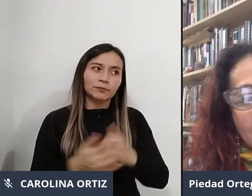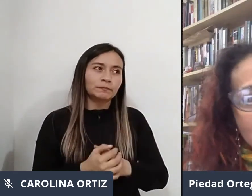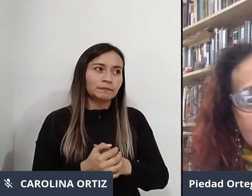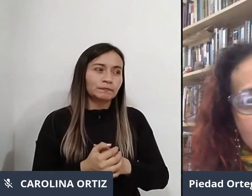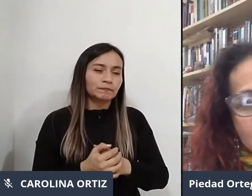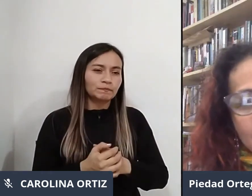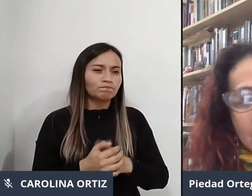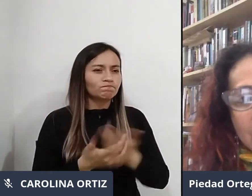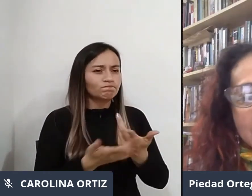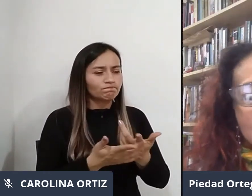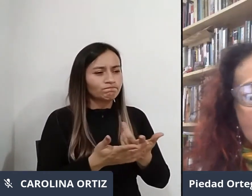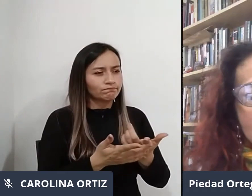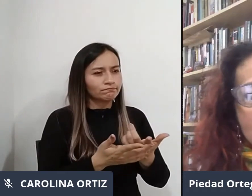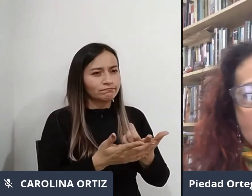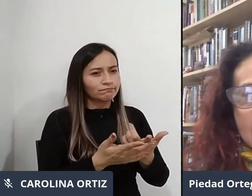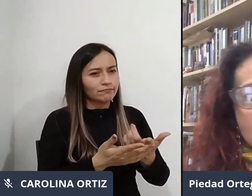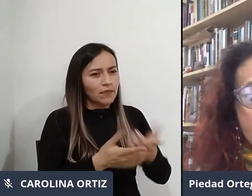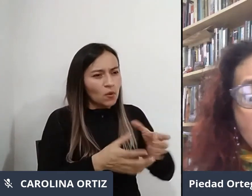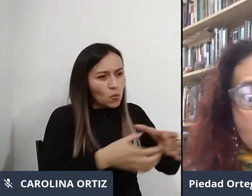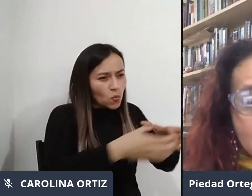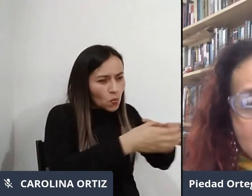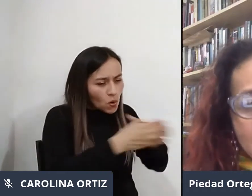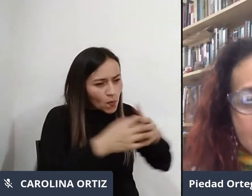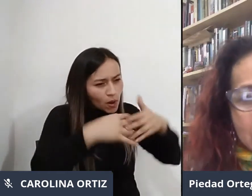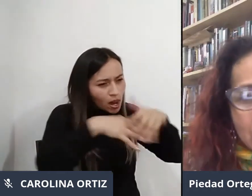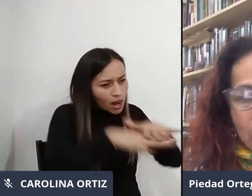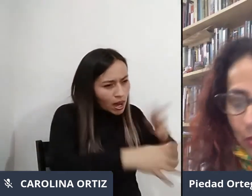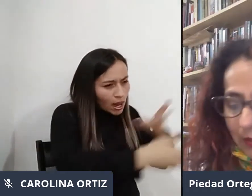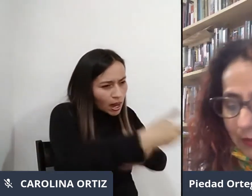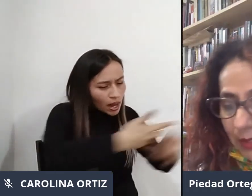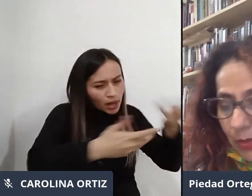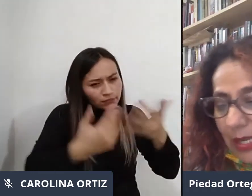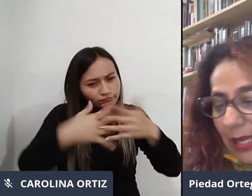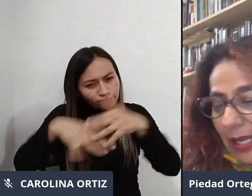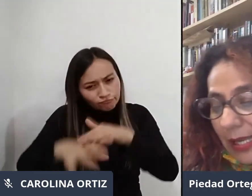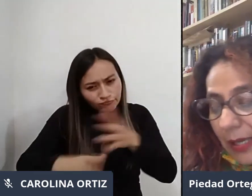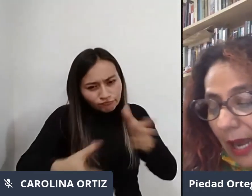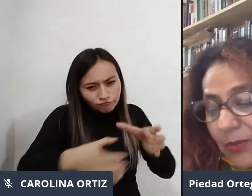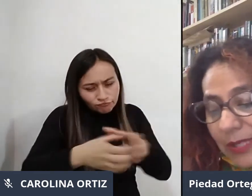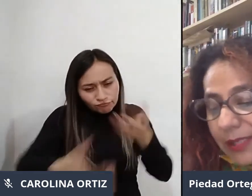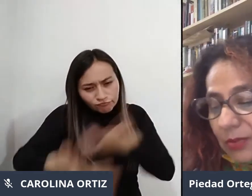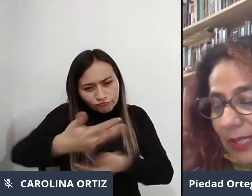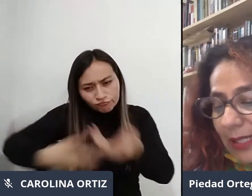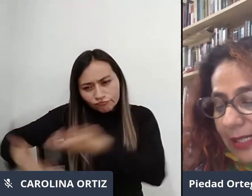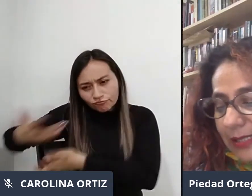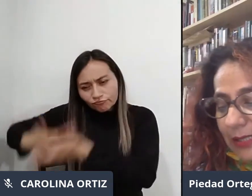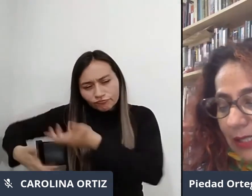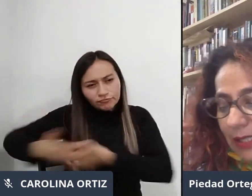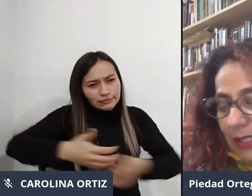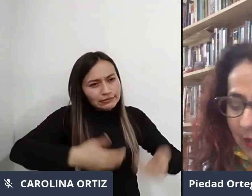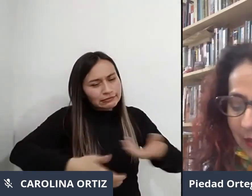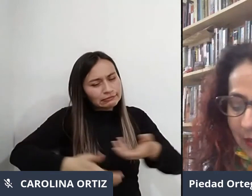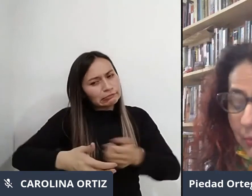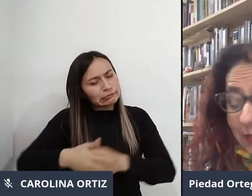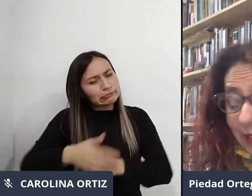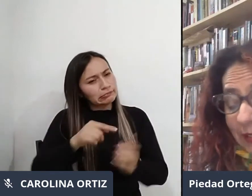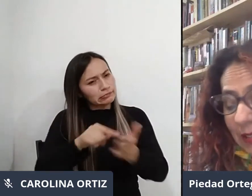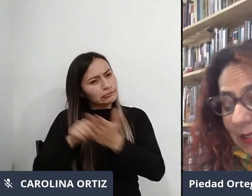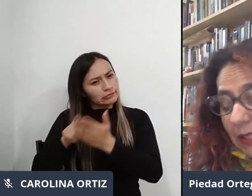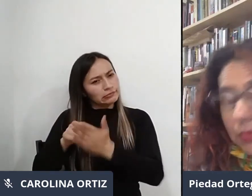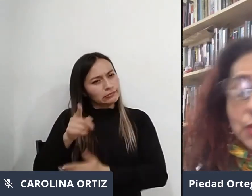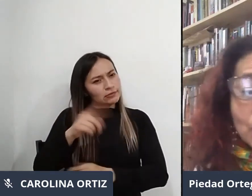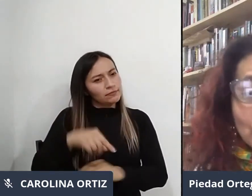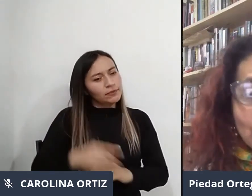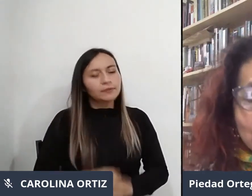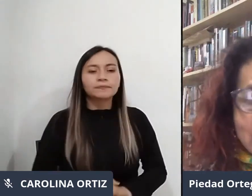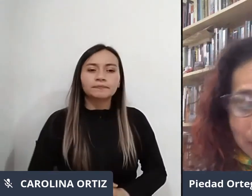de organizaciones, de posibilidades de trabajo colectivo. Hay una segunda alerta que me parece importante, que